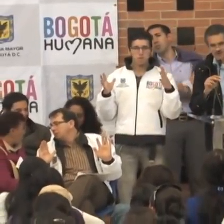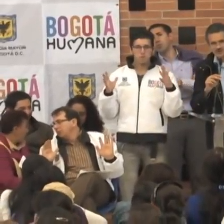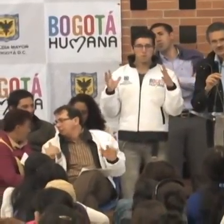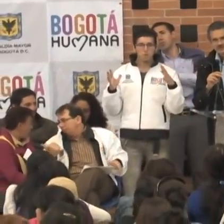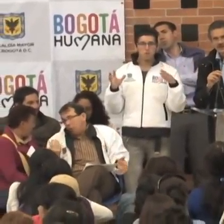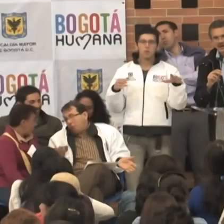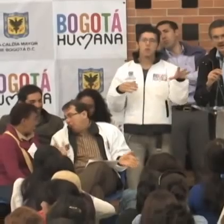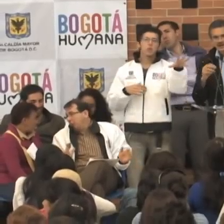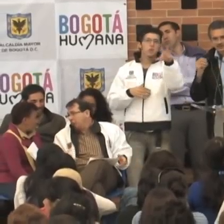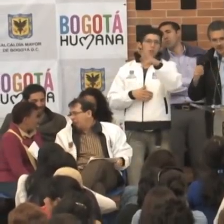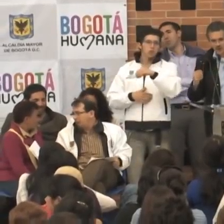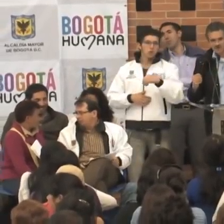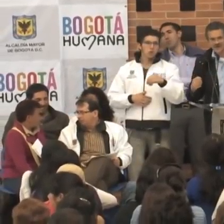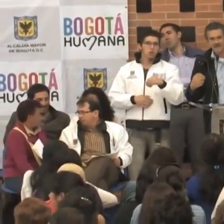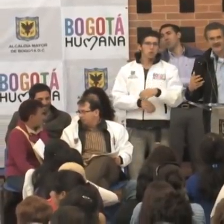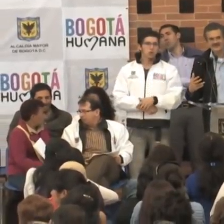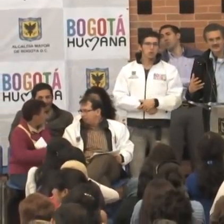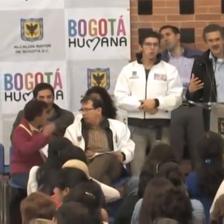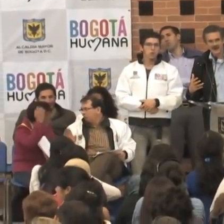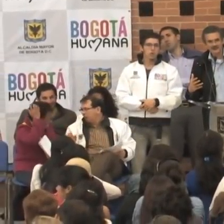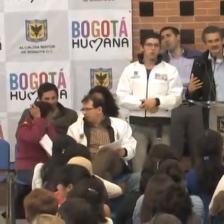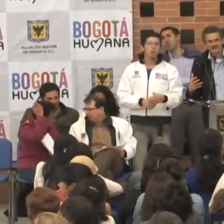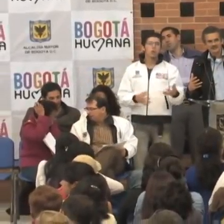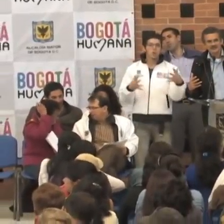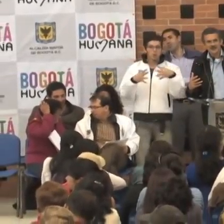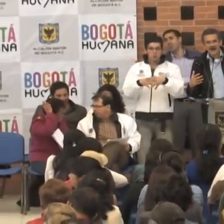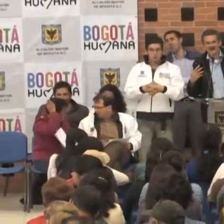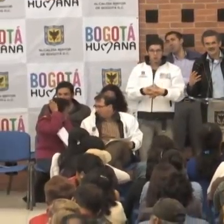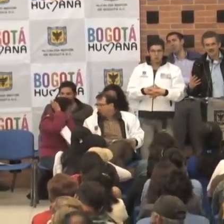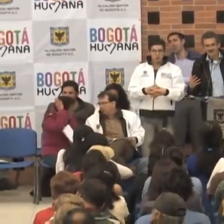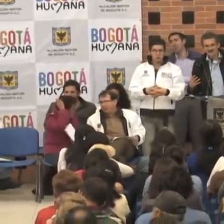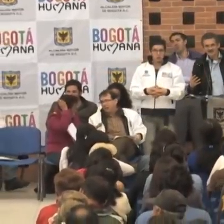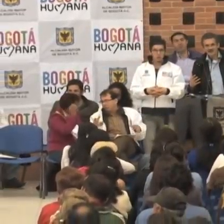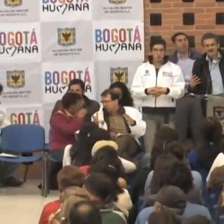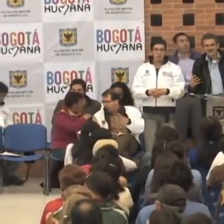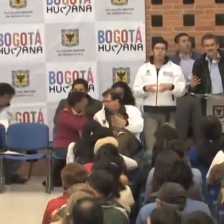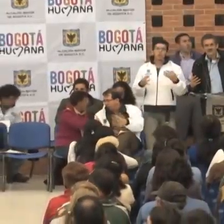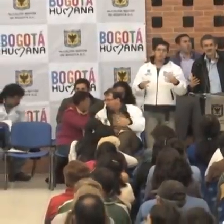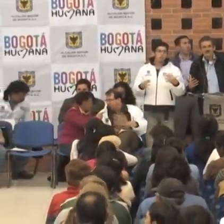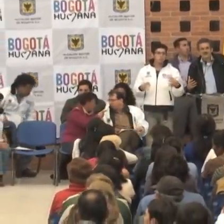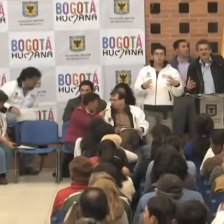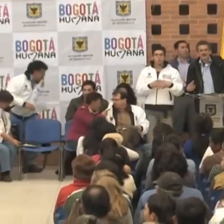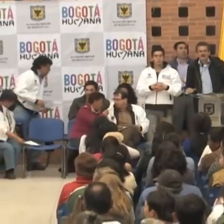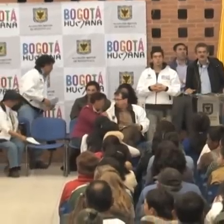y todos, todos a participar activamente